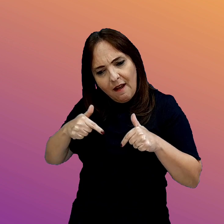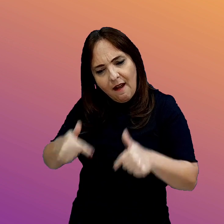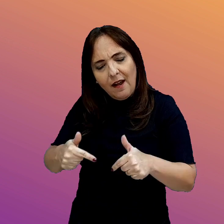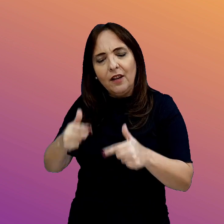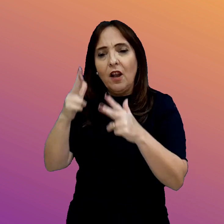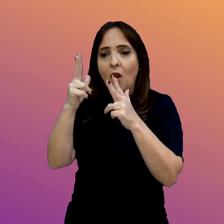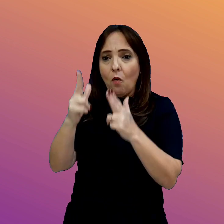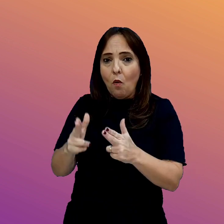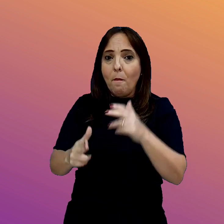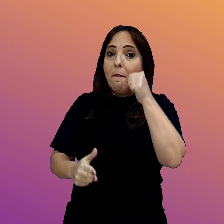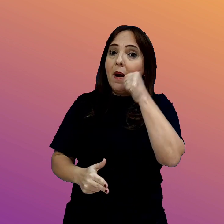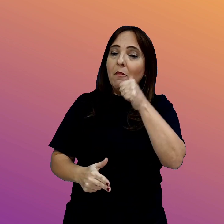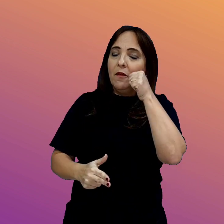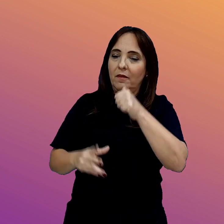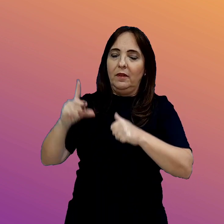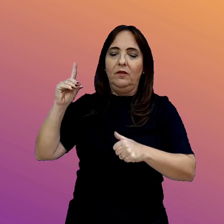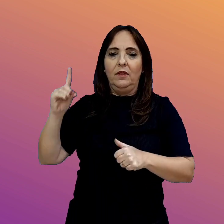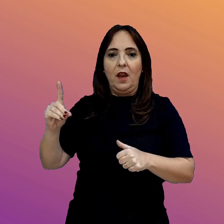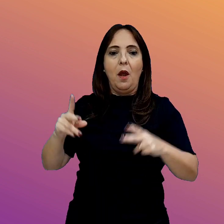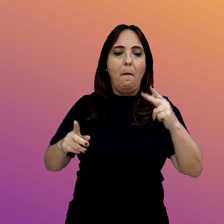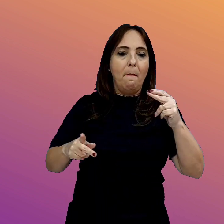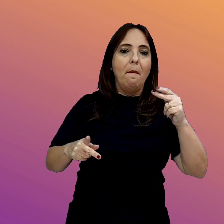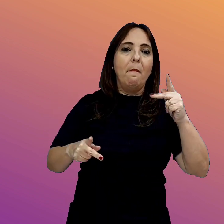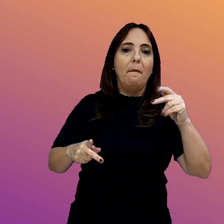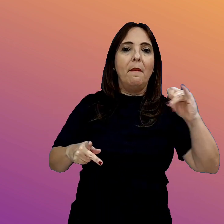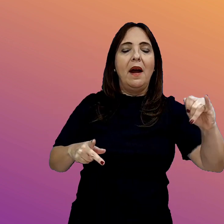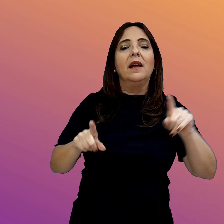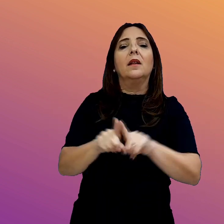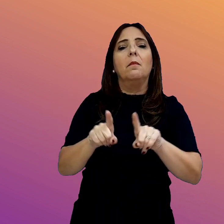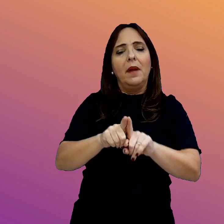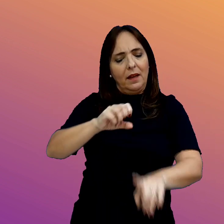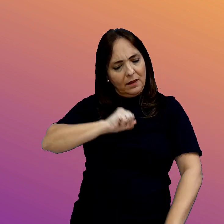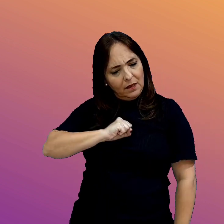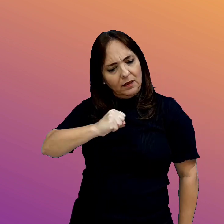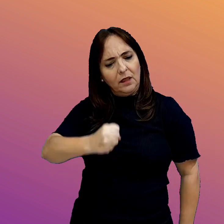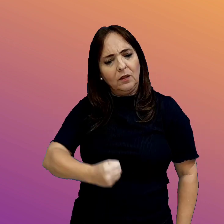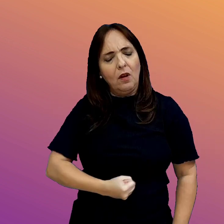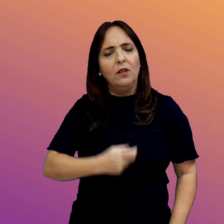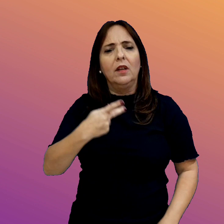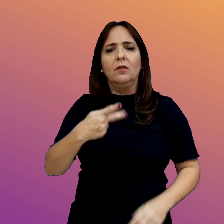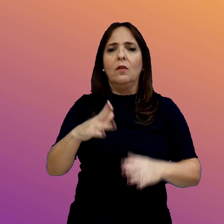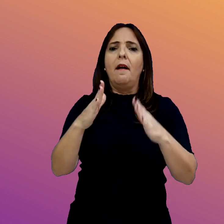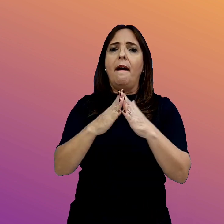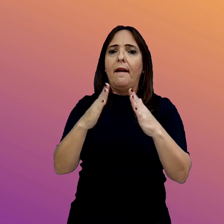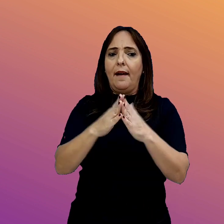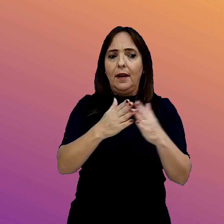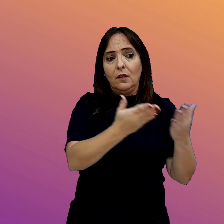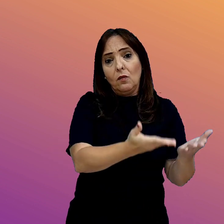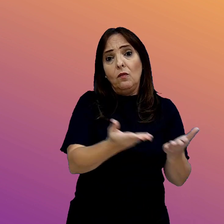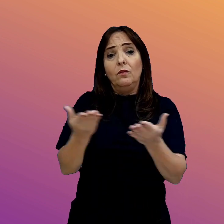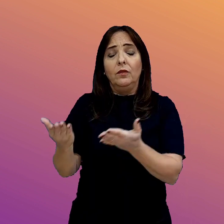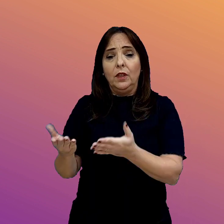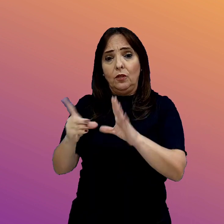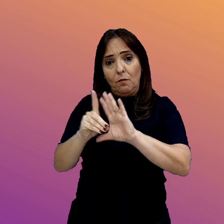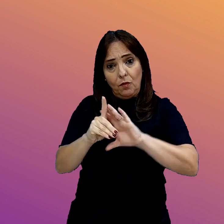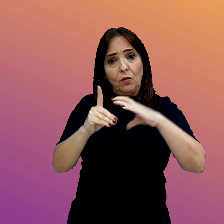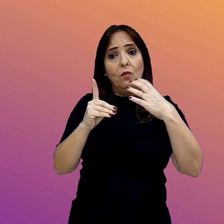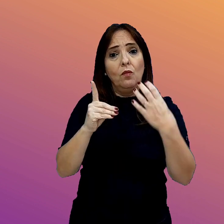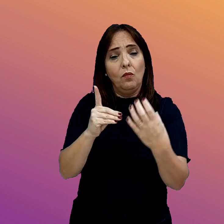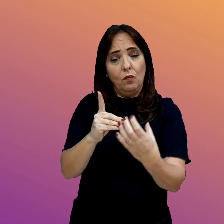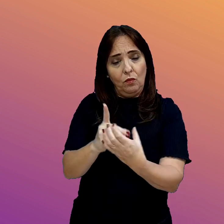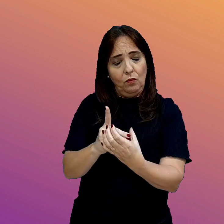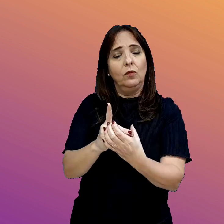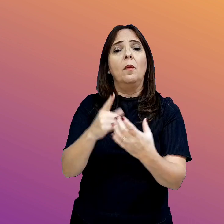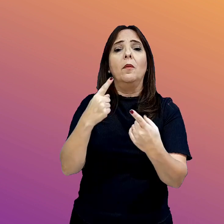forma, sejam sacerdotes do seu lar, convide para o culto doméstico, a responsabilidade é sua